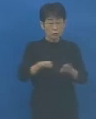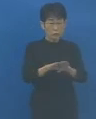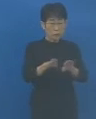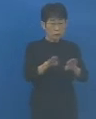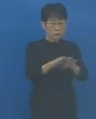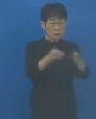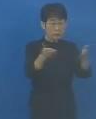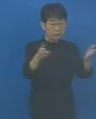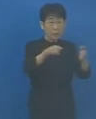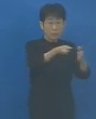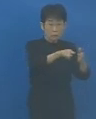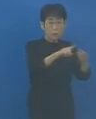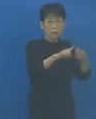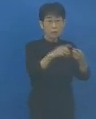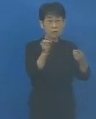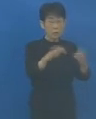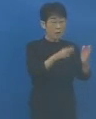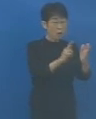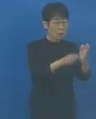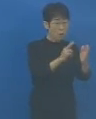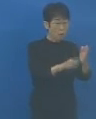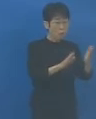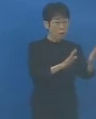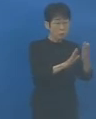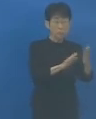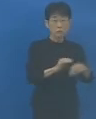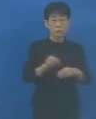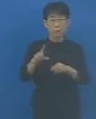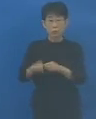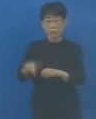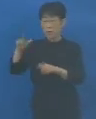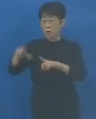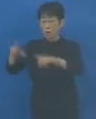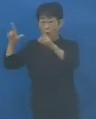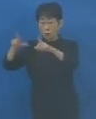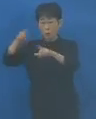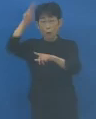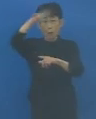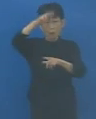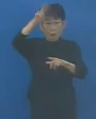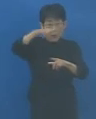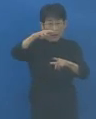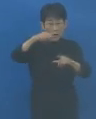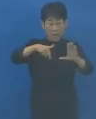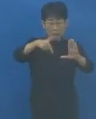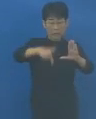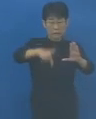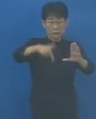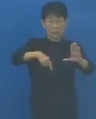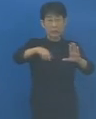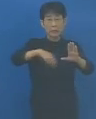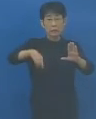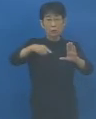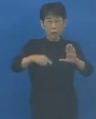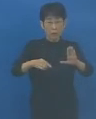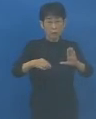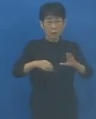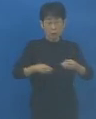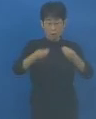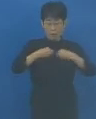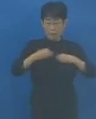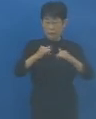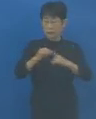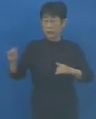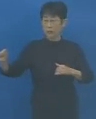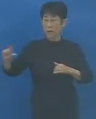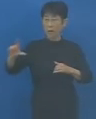このような状況の中で、東京も大阪はじめ関西も、伸びている状況でおそらくこれ当